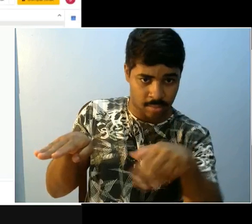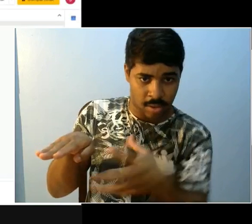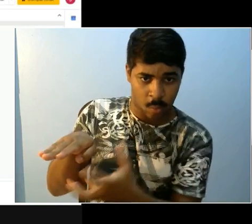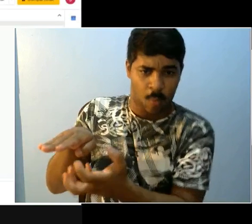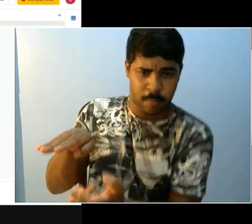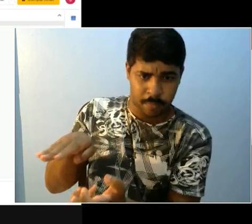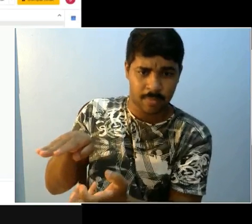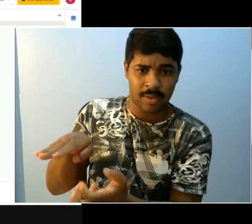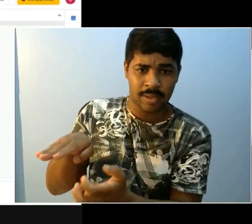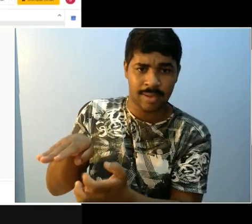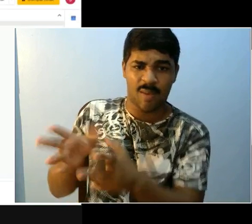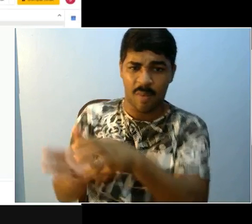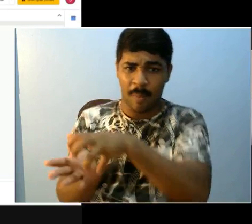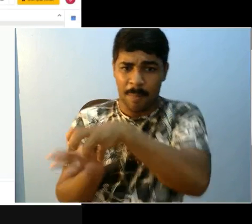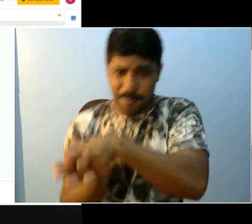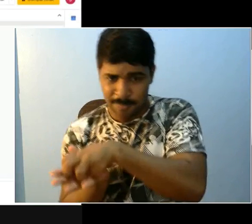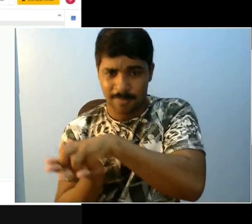tá?